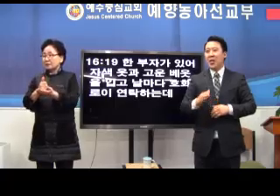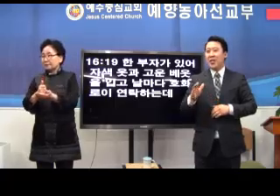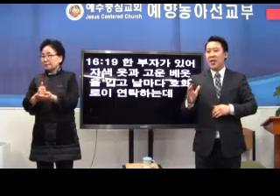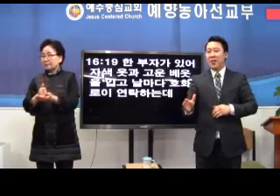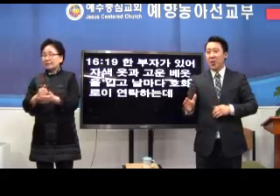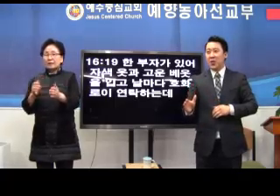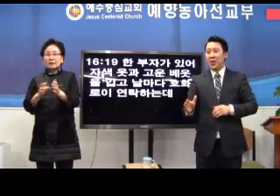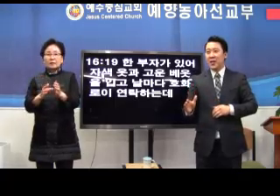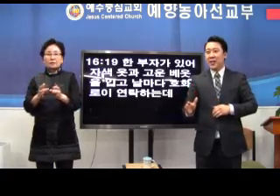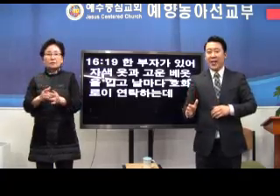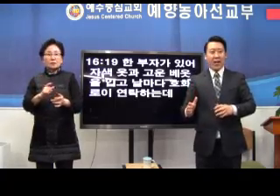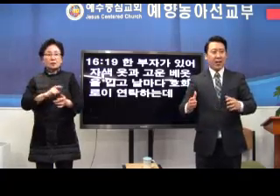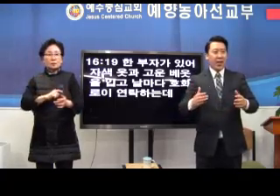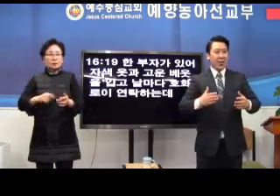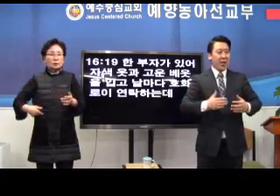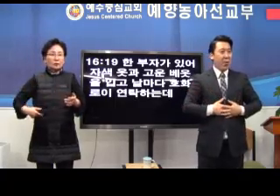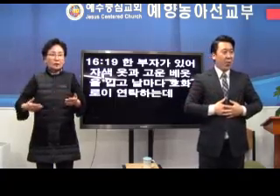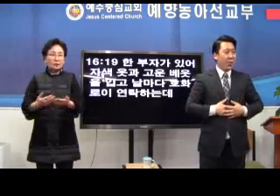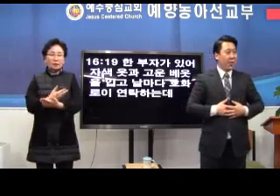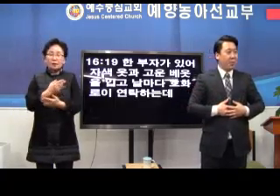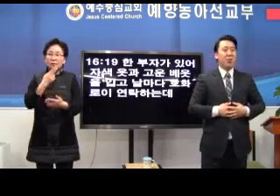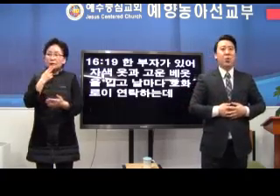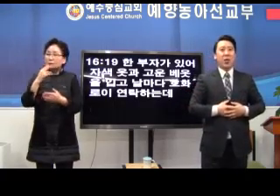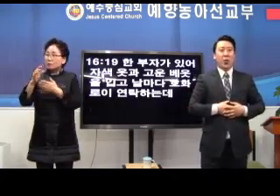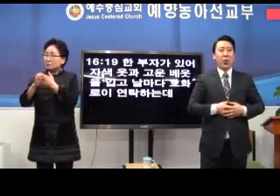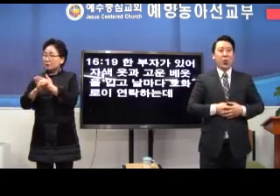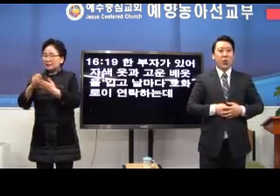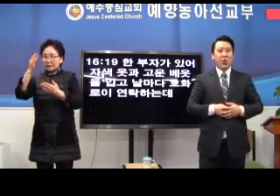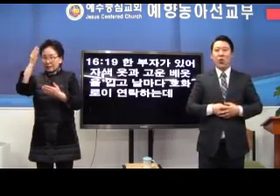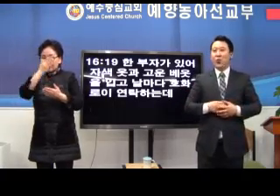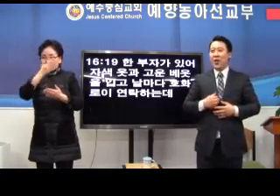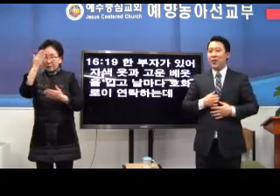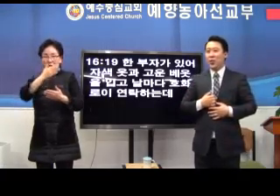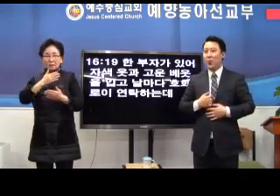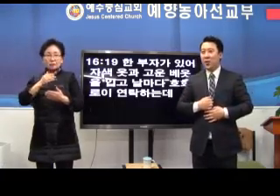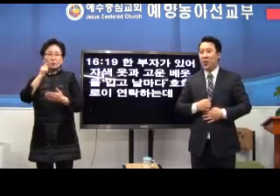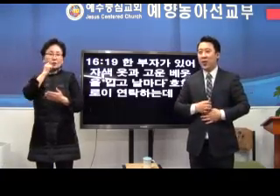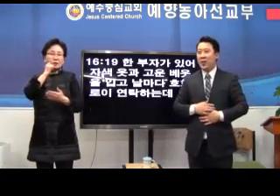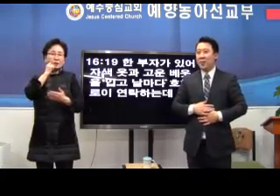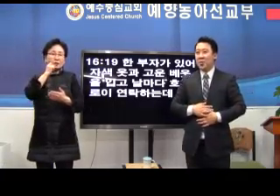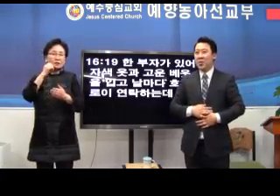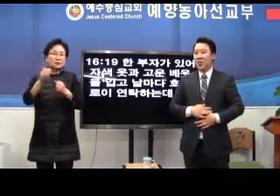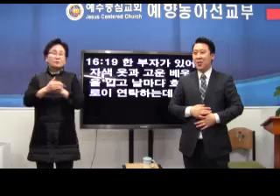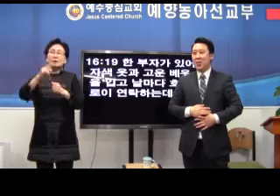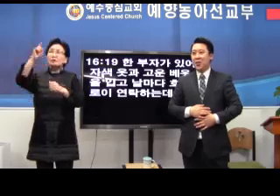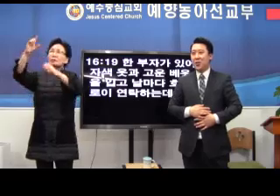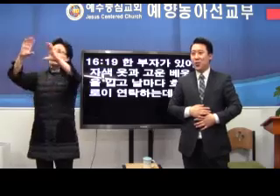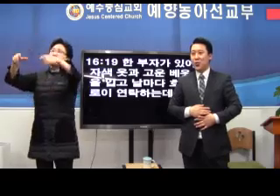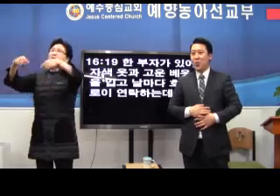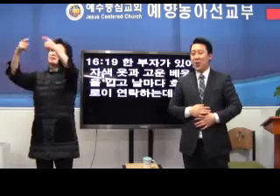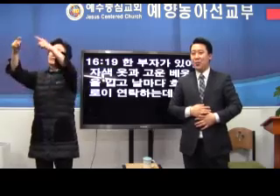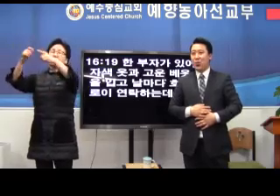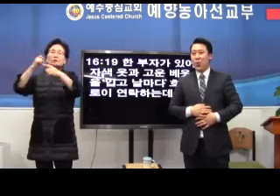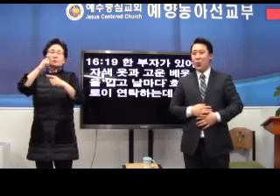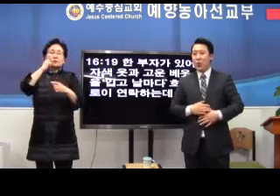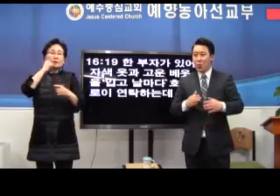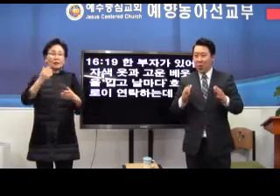회개하지 않으면 깨끗한 예복을 입지 못하고 천국에 갈 수 없는 걸 믿으시기를 주님의 이름으로